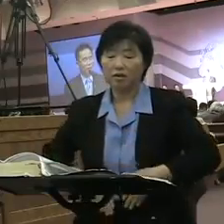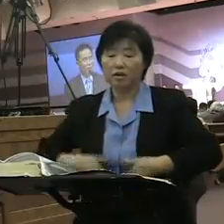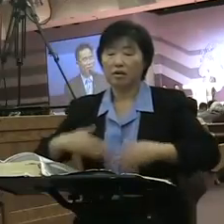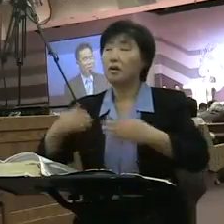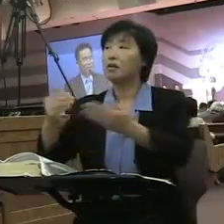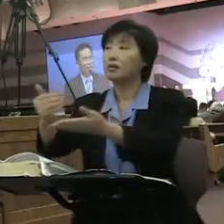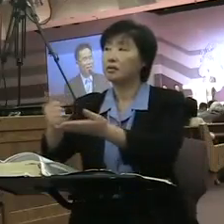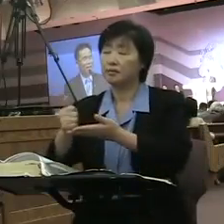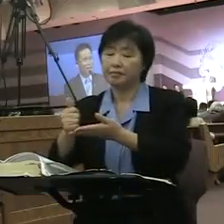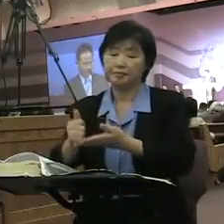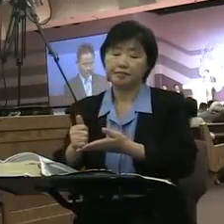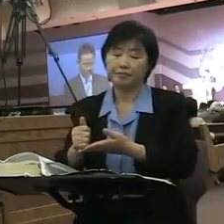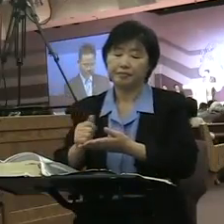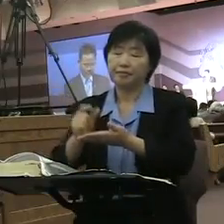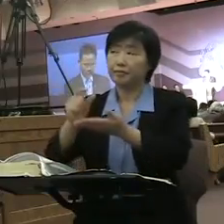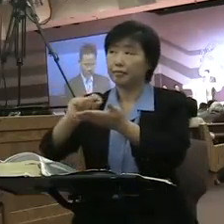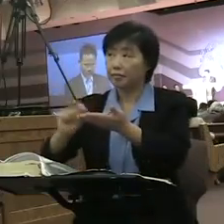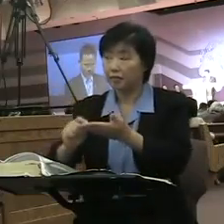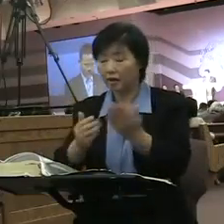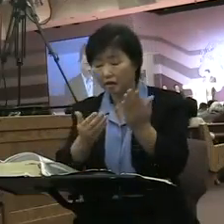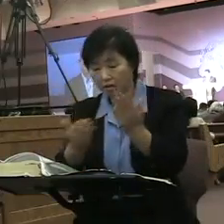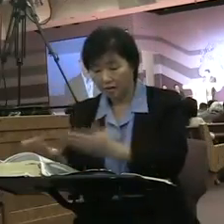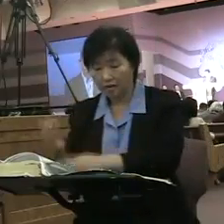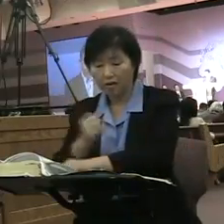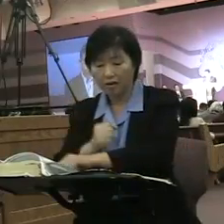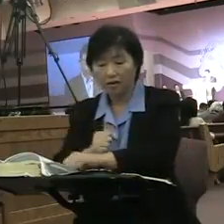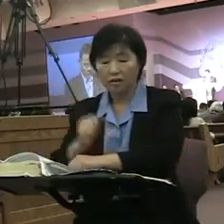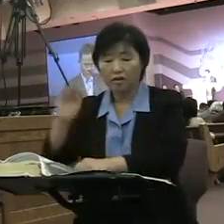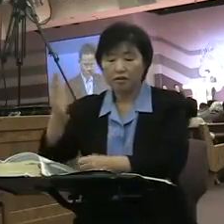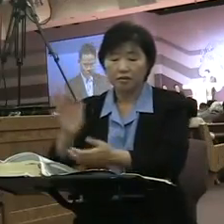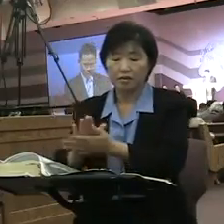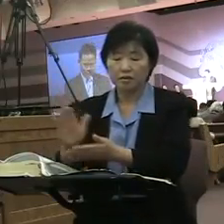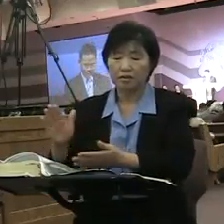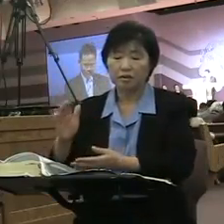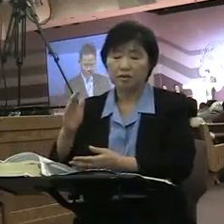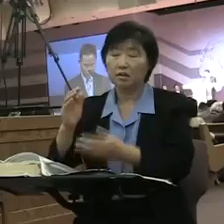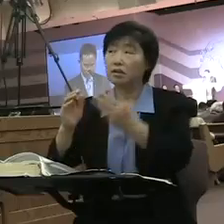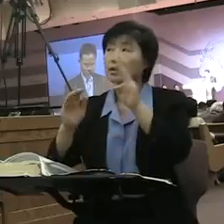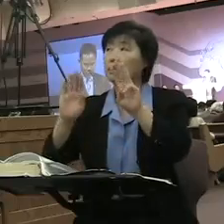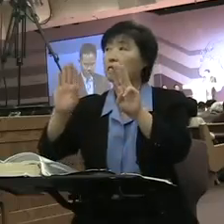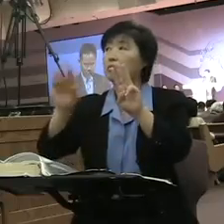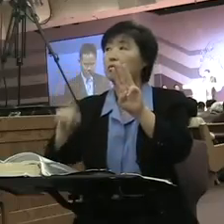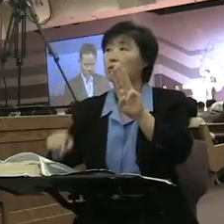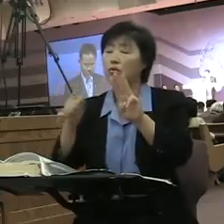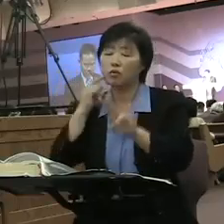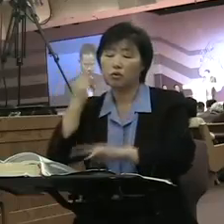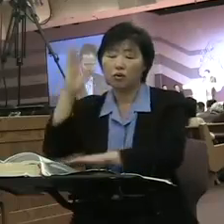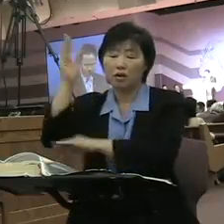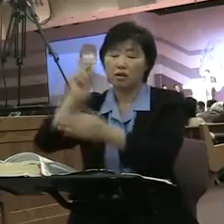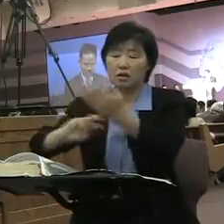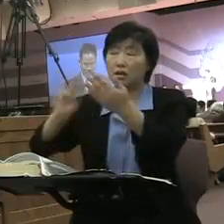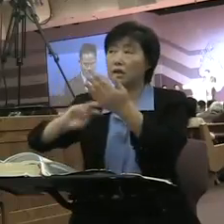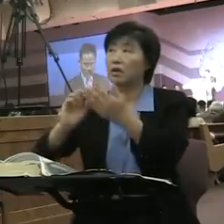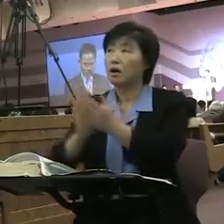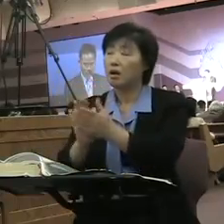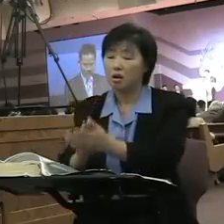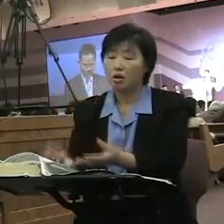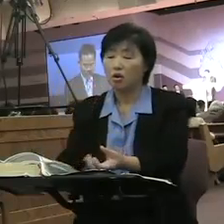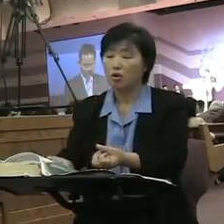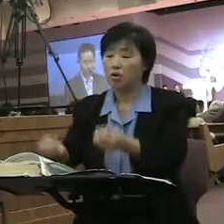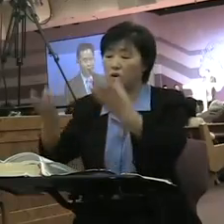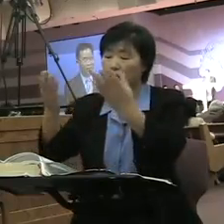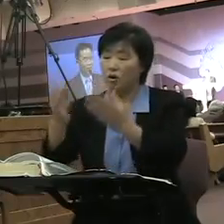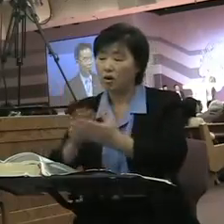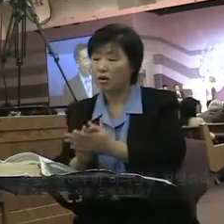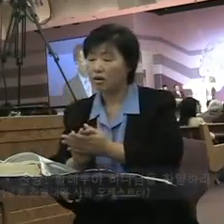또 등록하시는데 안내해 드리도록 하겠습니다. 이제 3부 영광의 찬양대 그리고 오케스트라가 할렐루야 하나님을